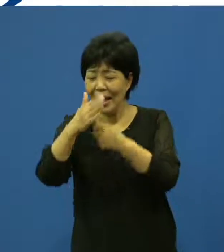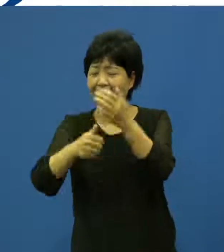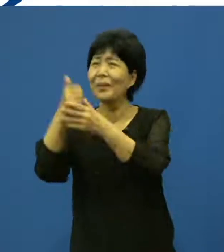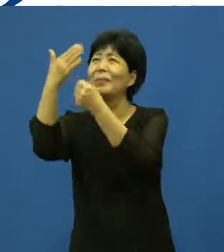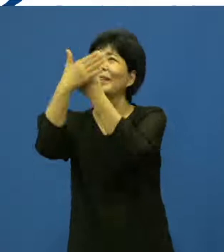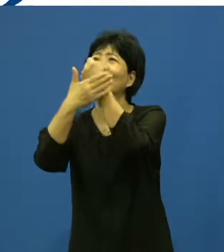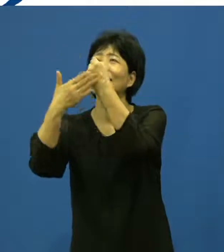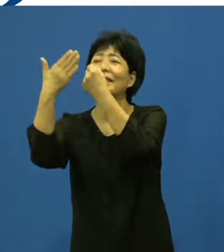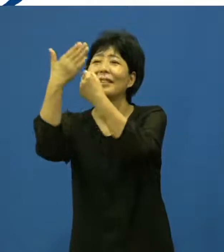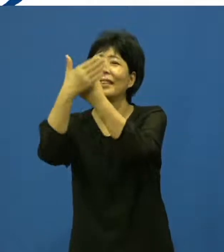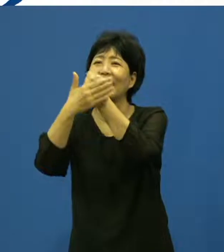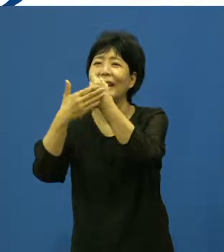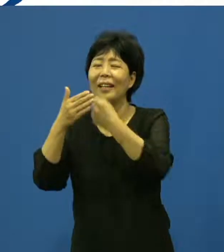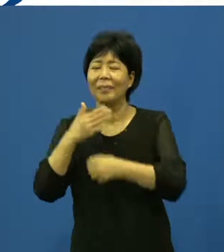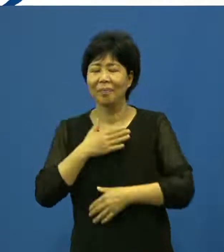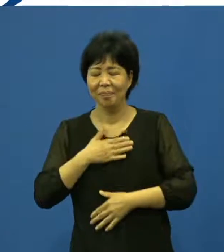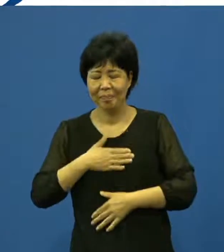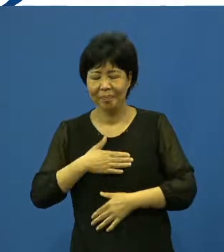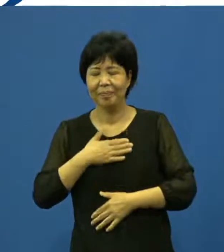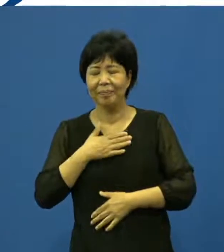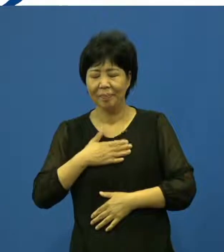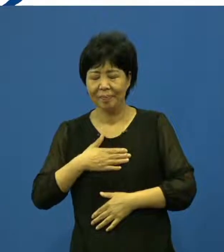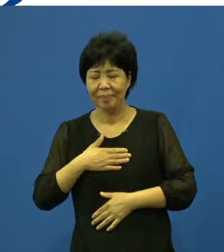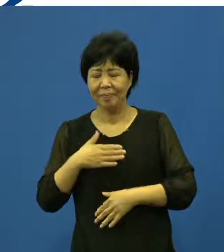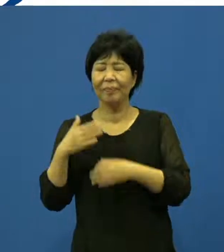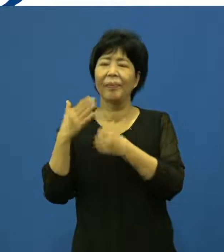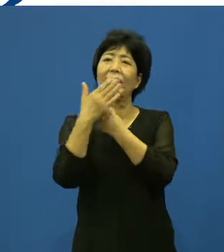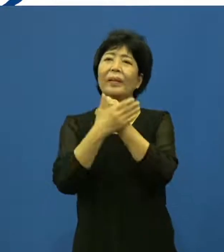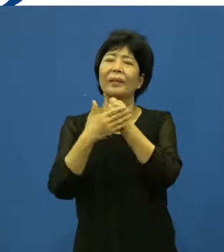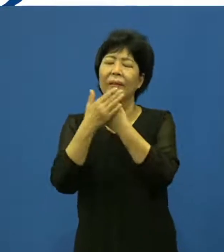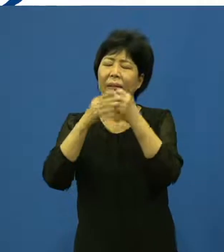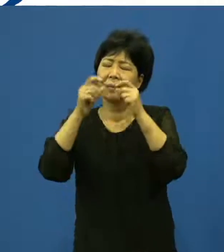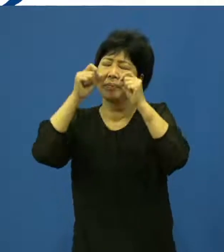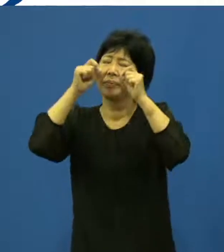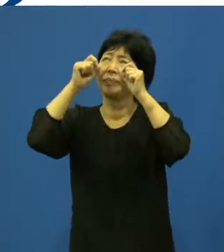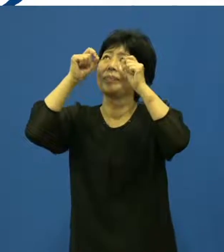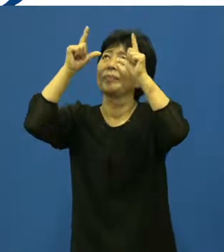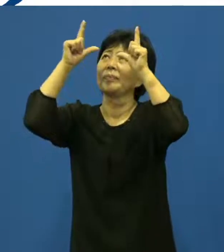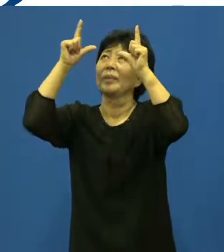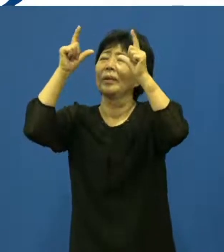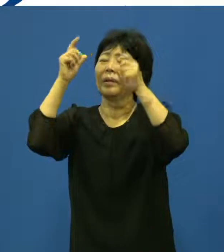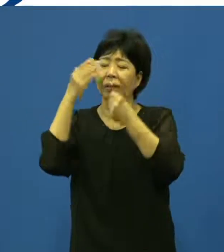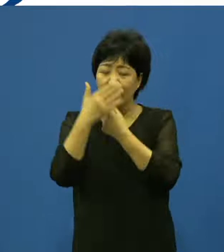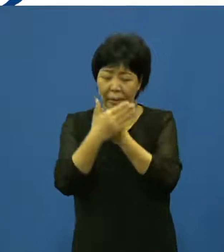은혜를 알고 그 은혜에 눈을 뜨고 그 은혜의